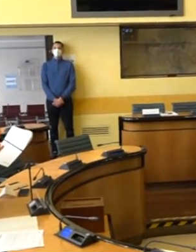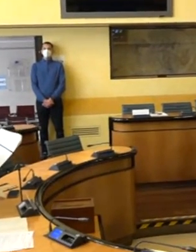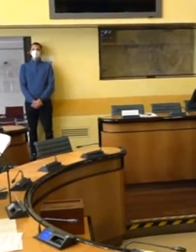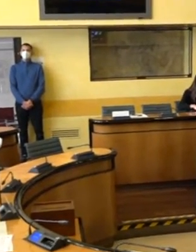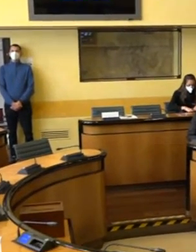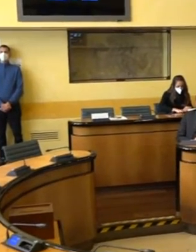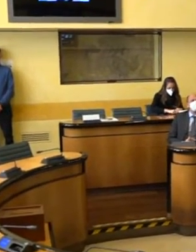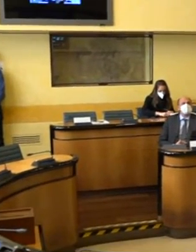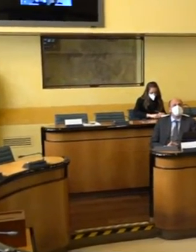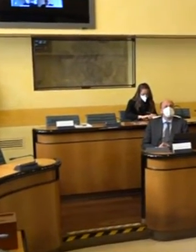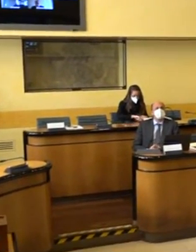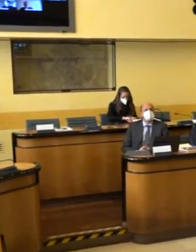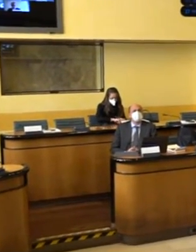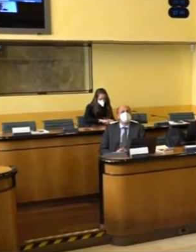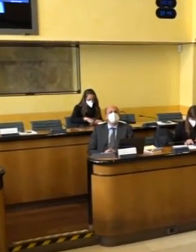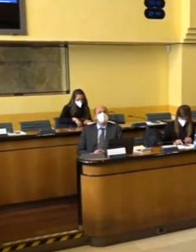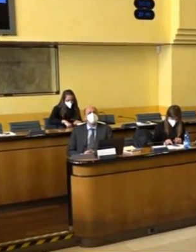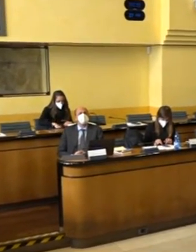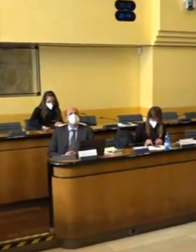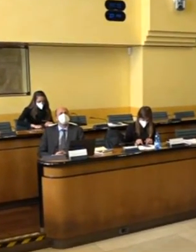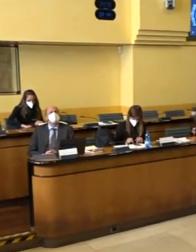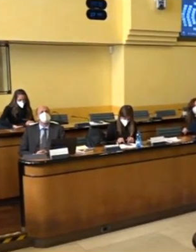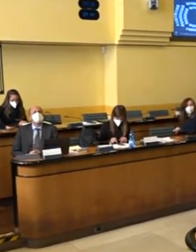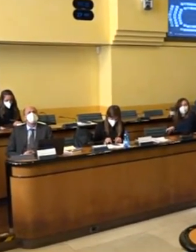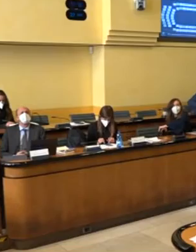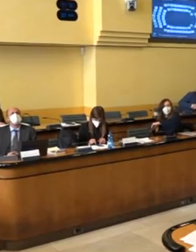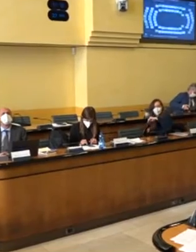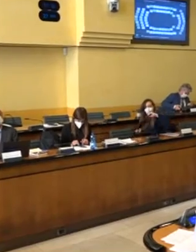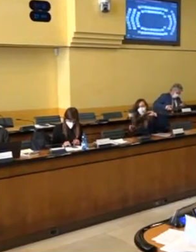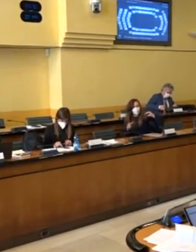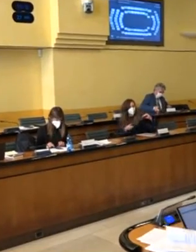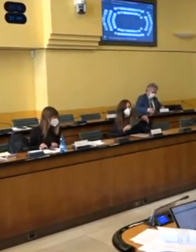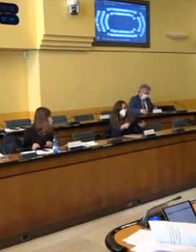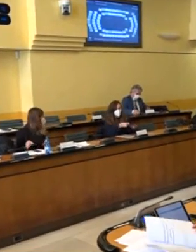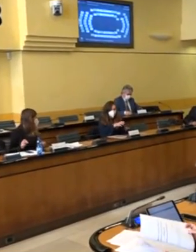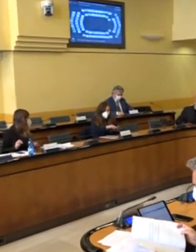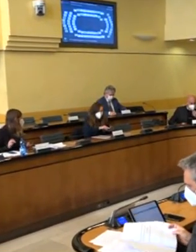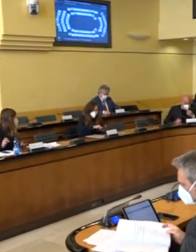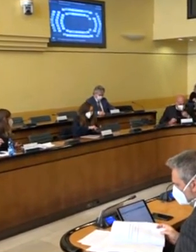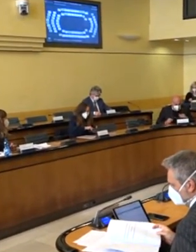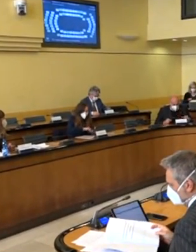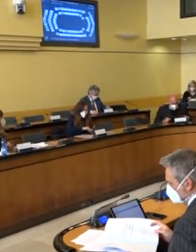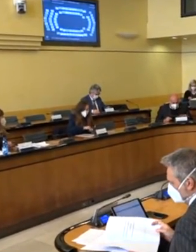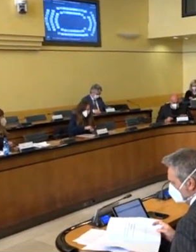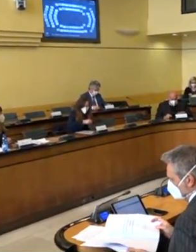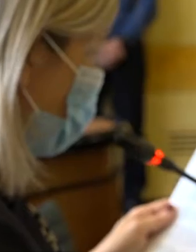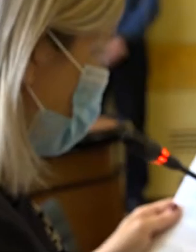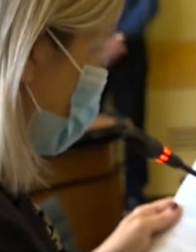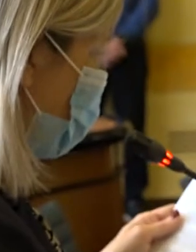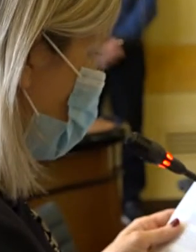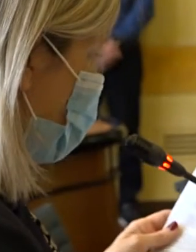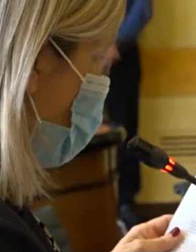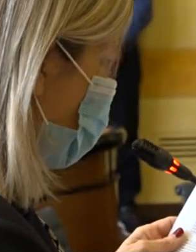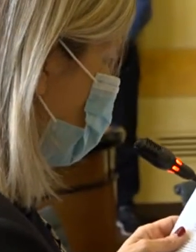il coinvolgimento del sistema termale, mentre continua la predisposizione dei protocolli di sicurezza in vista delle riaperture, con le regioni